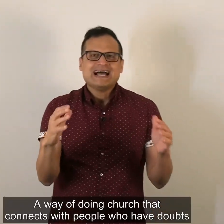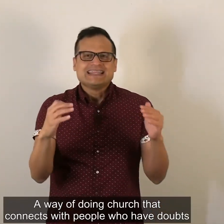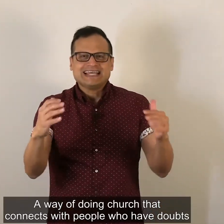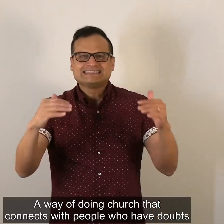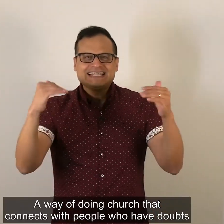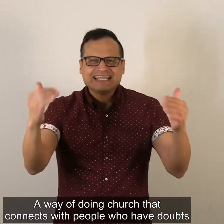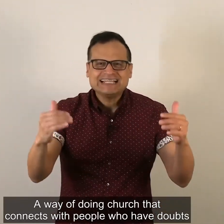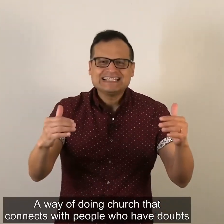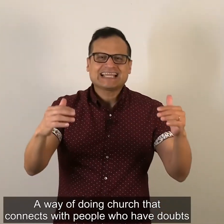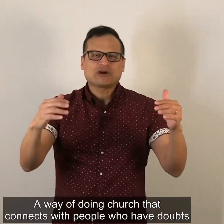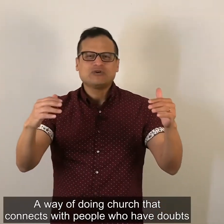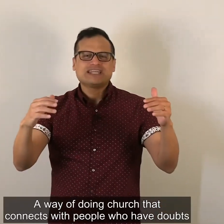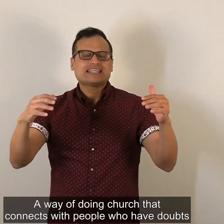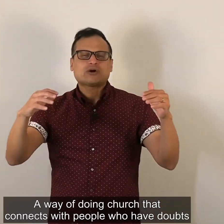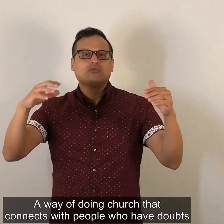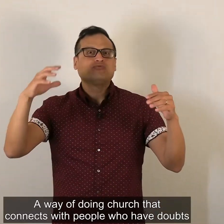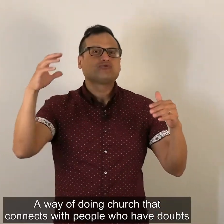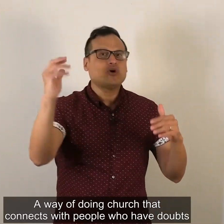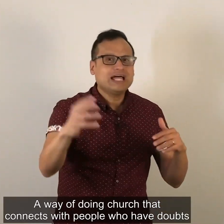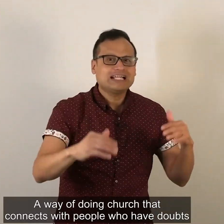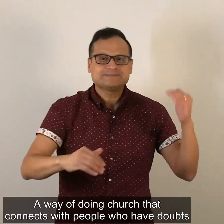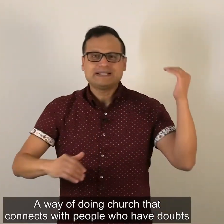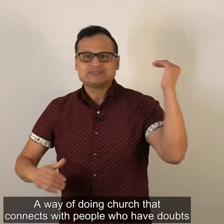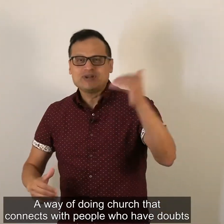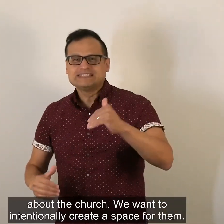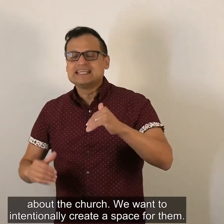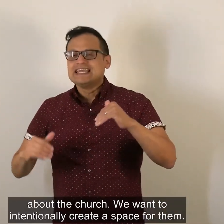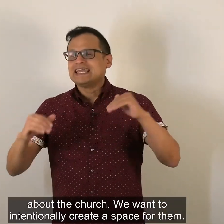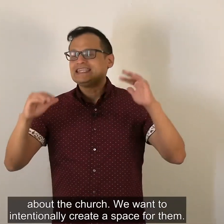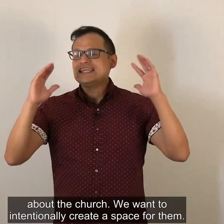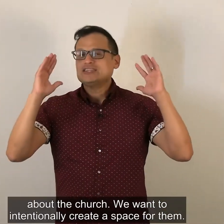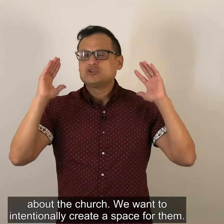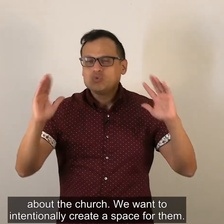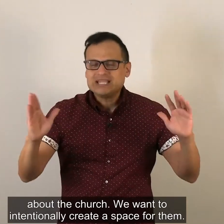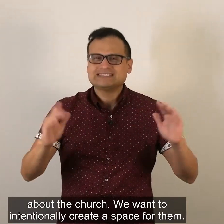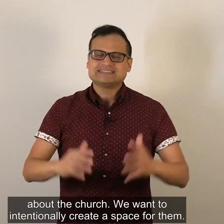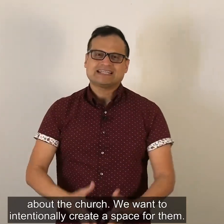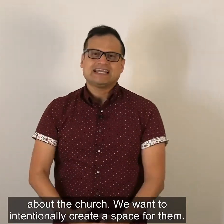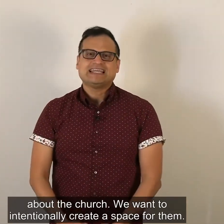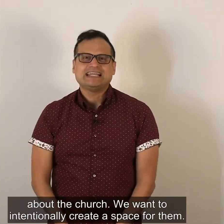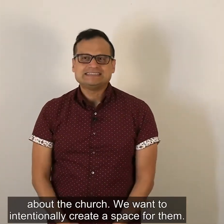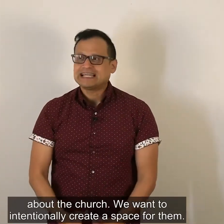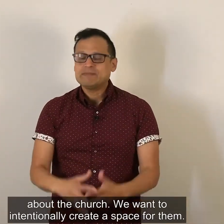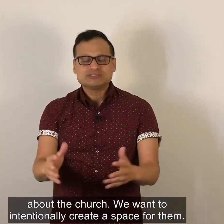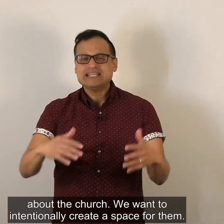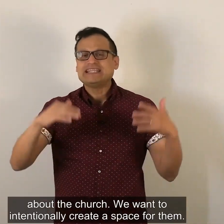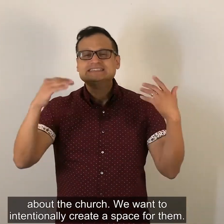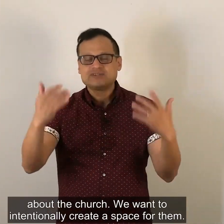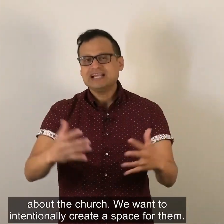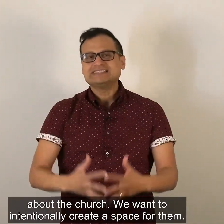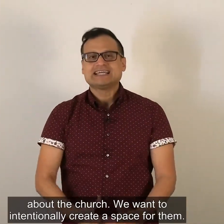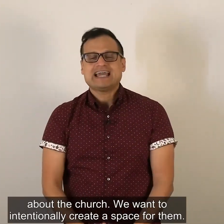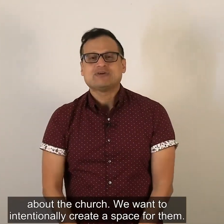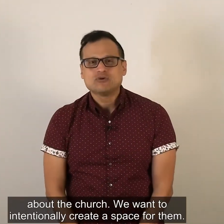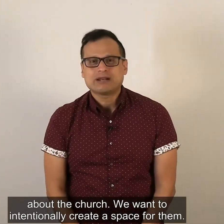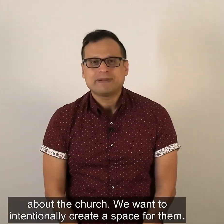de hacer iglesia que conecta con todas las personas que tienen dudas acerca de la iglesia. Queremos ser intencionales en crear un lugar para